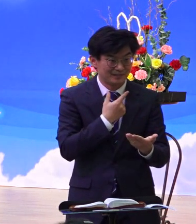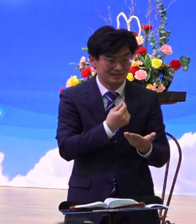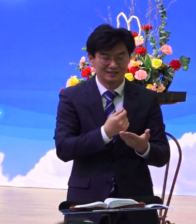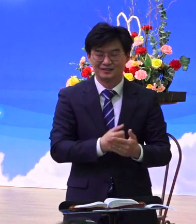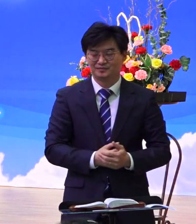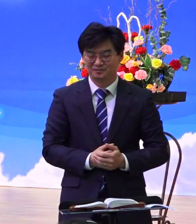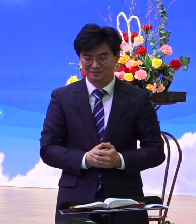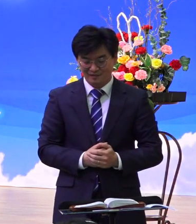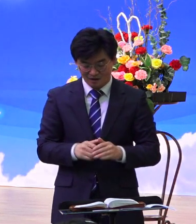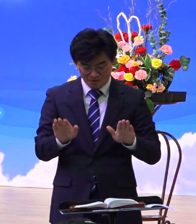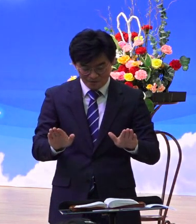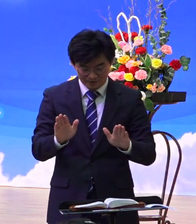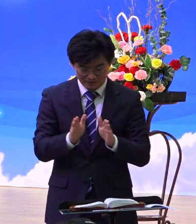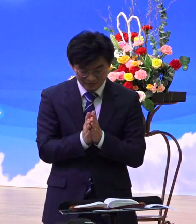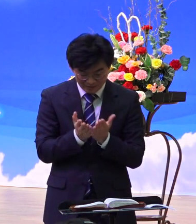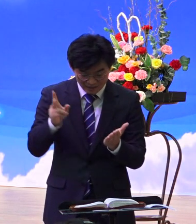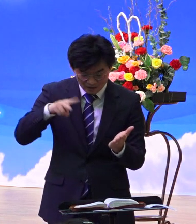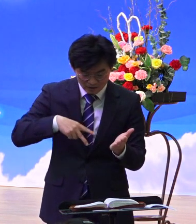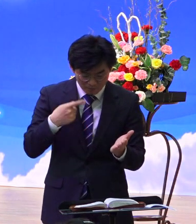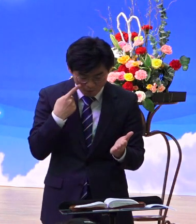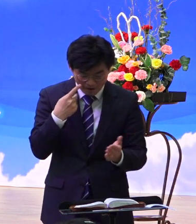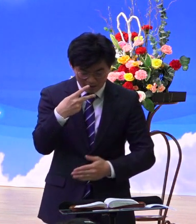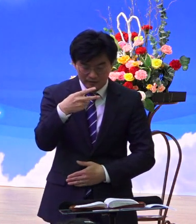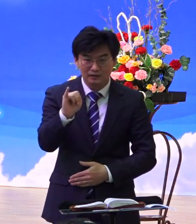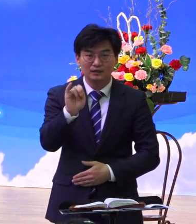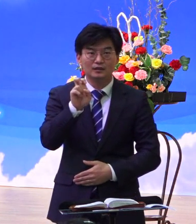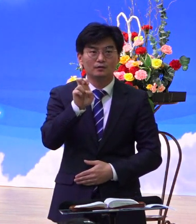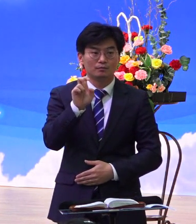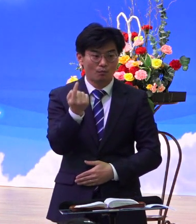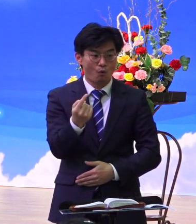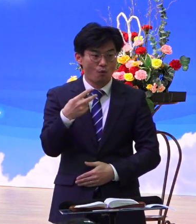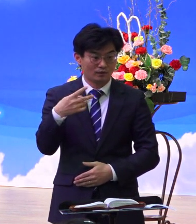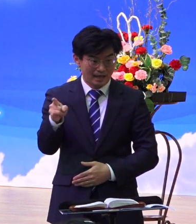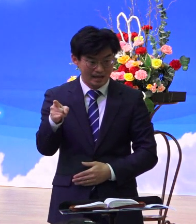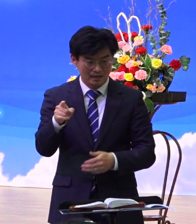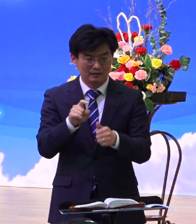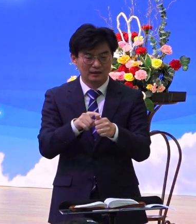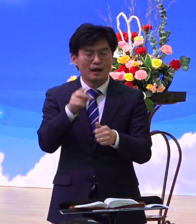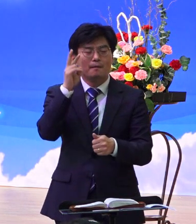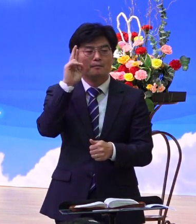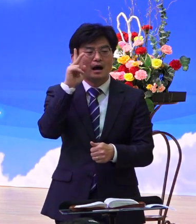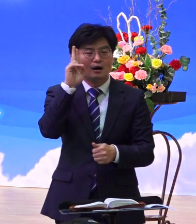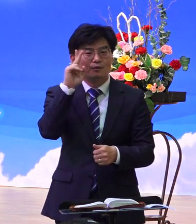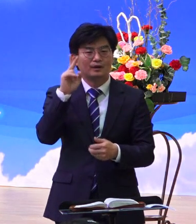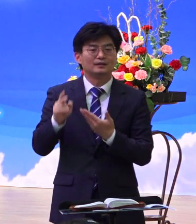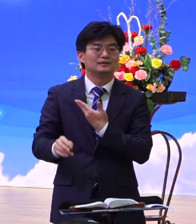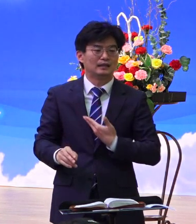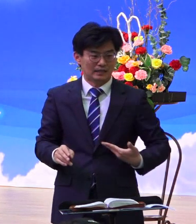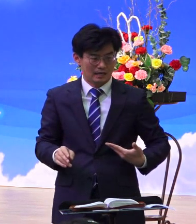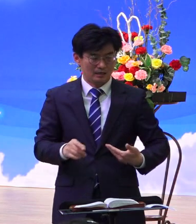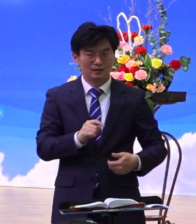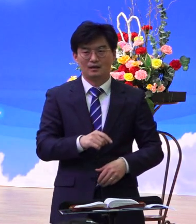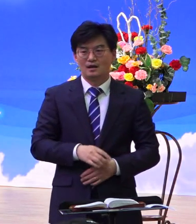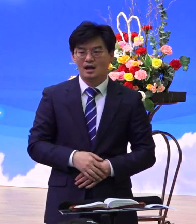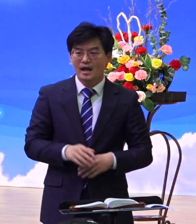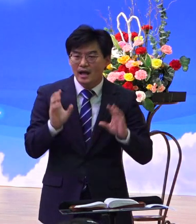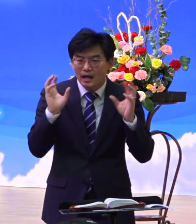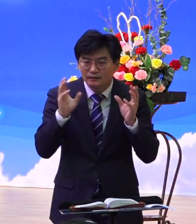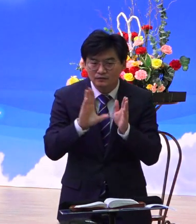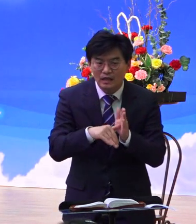오늘 본문에 디모데라는 인물이 등장합니다. 바울의 제자인데 여러분 아시다시피 디모데는